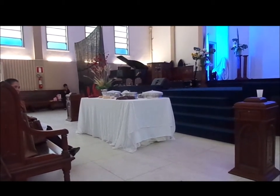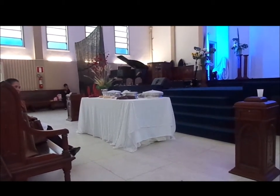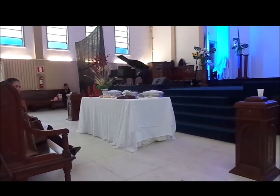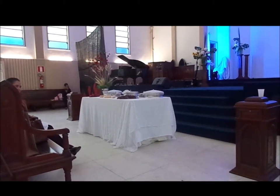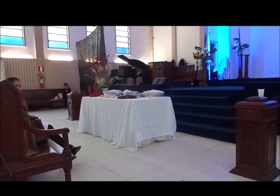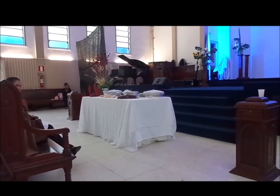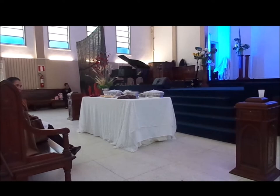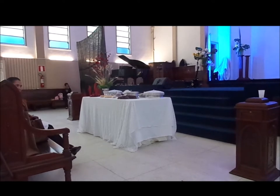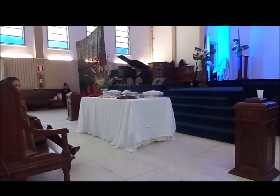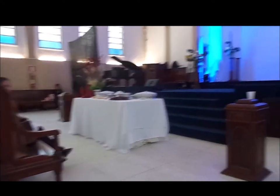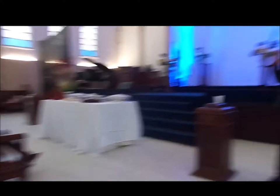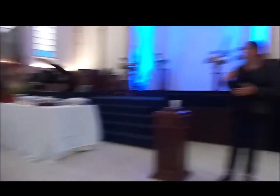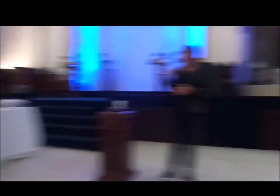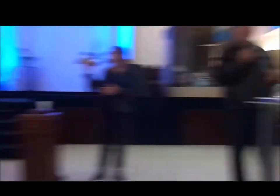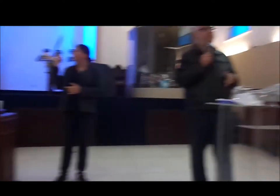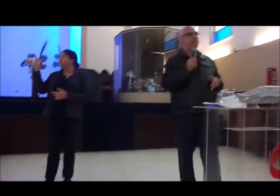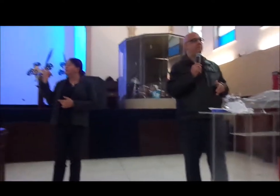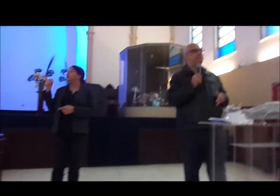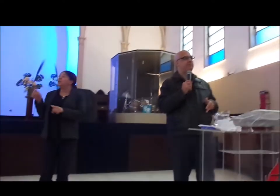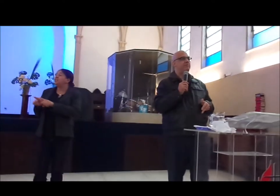e adulterou com Davi.